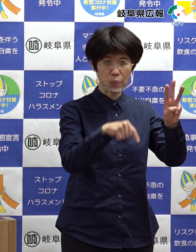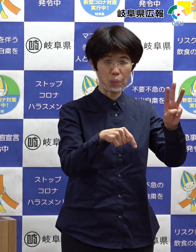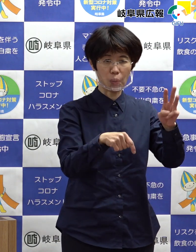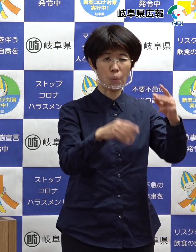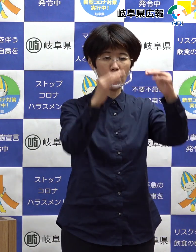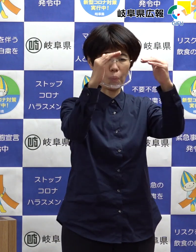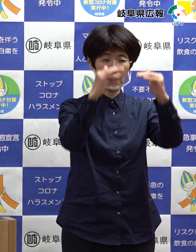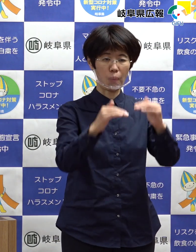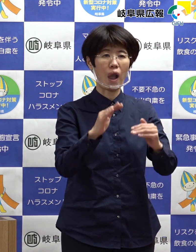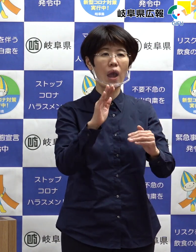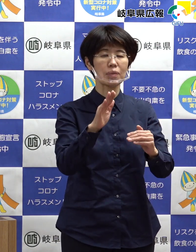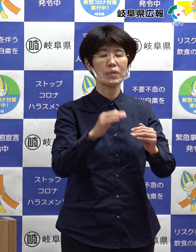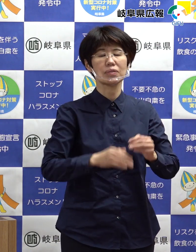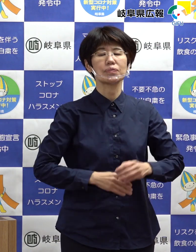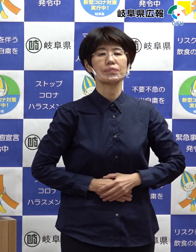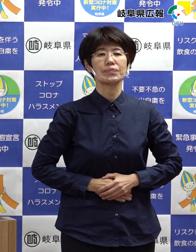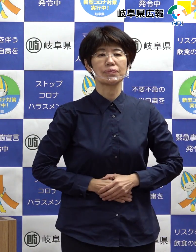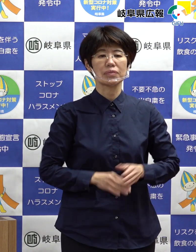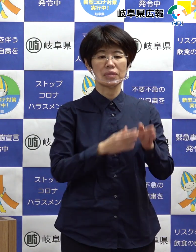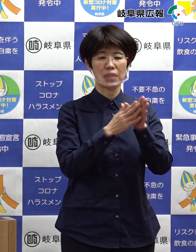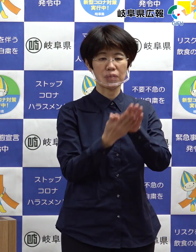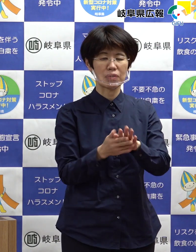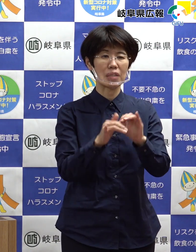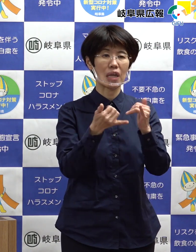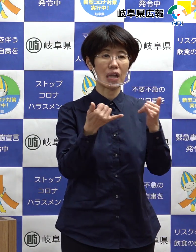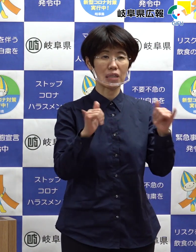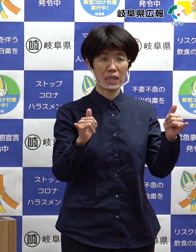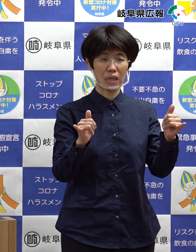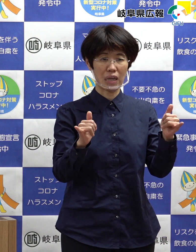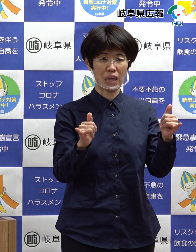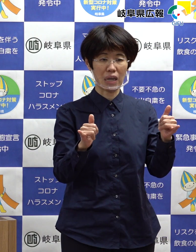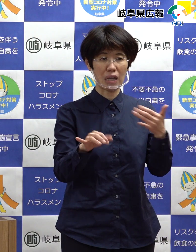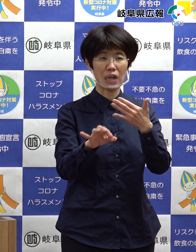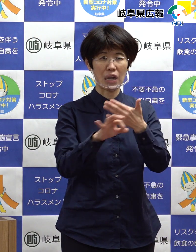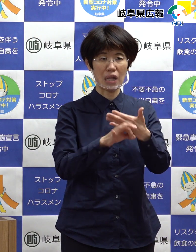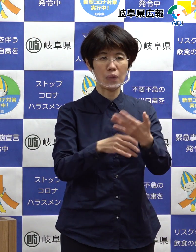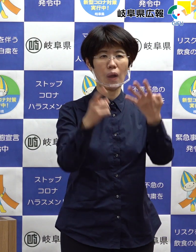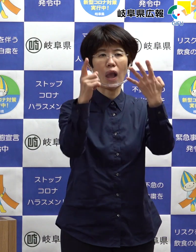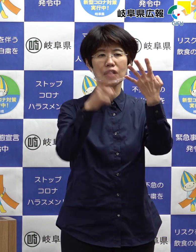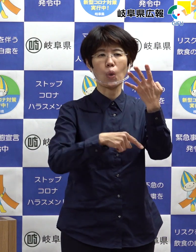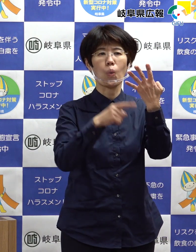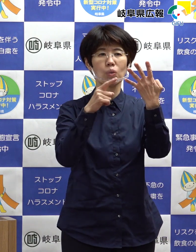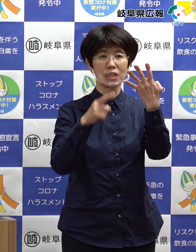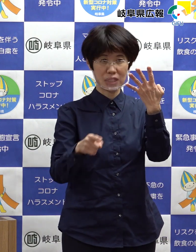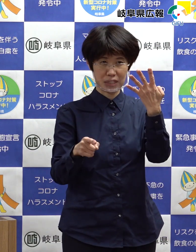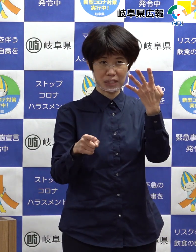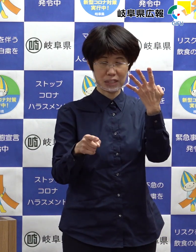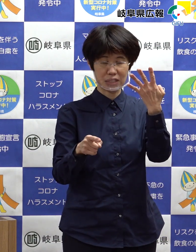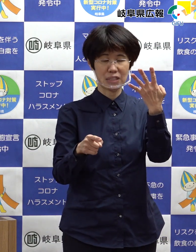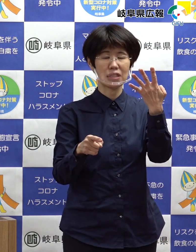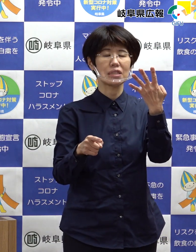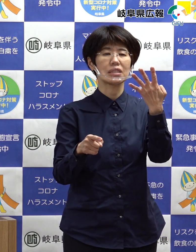ます。それからお亡くなりになった死亡例が4人ということで、